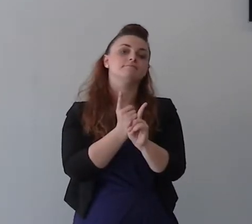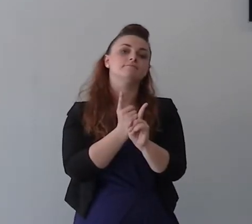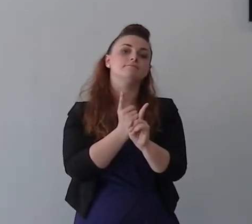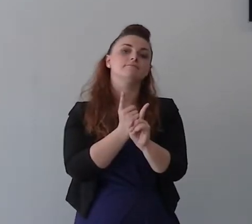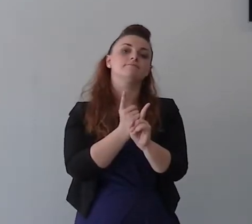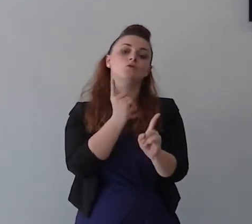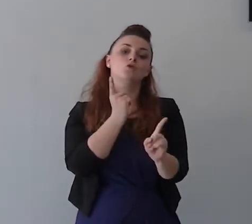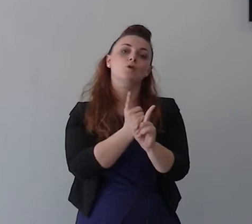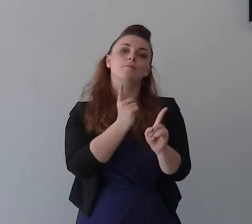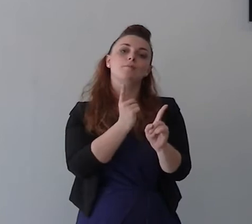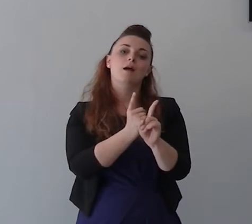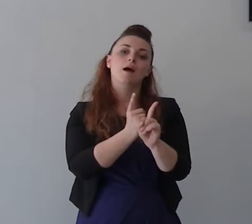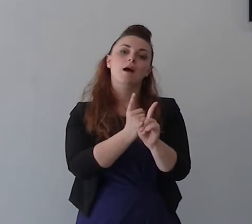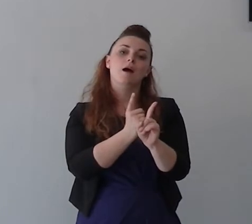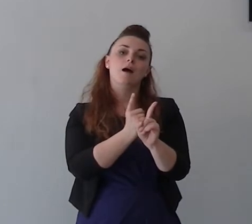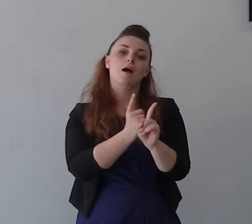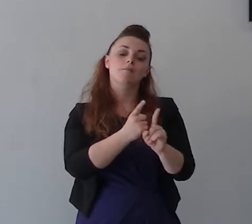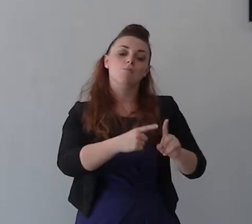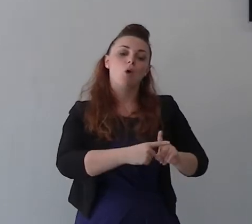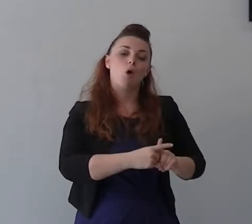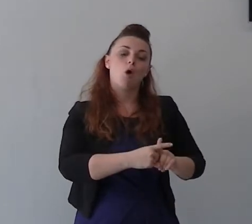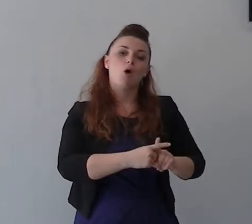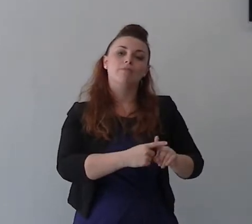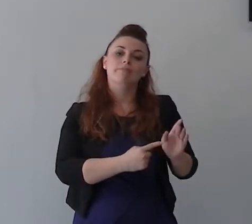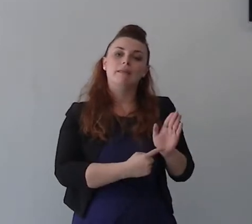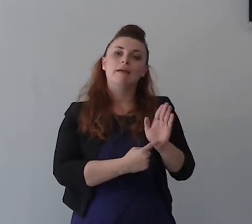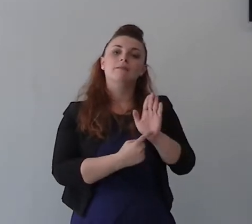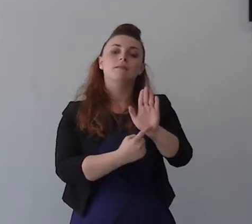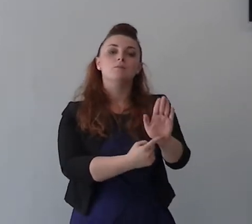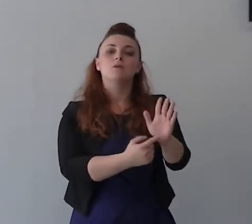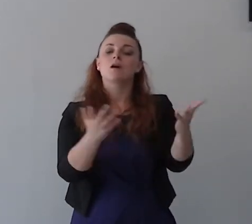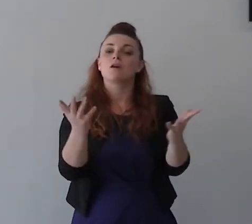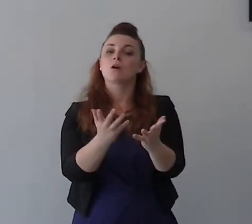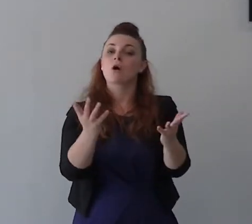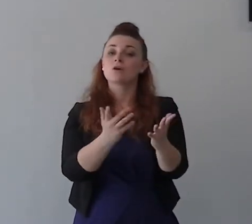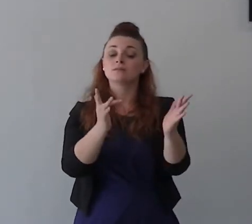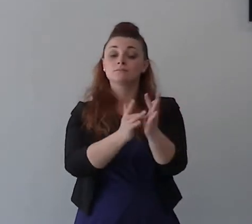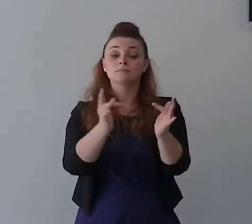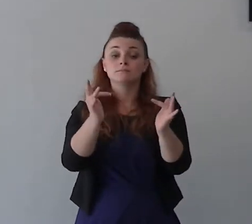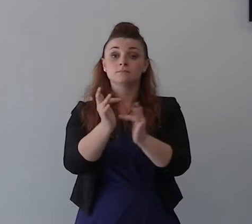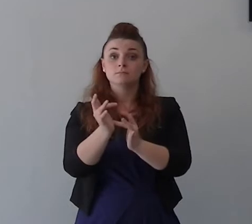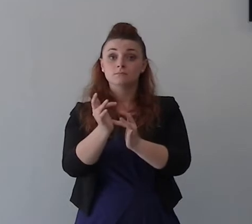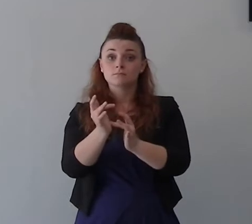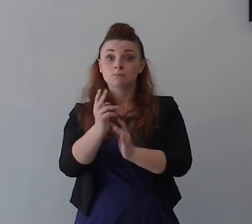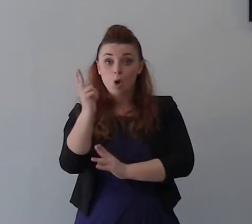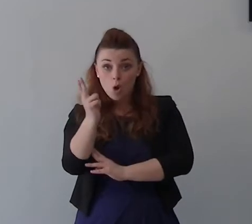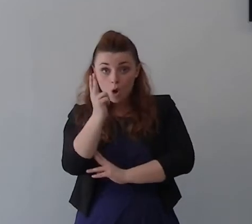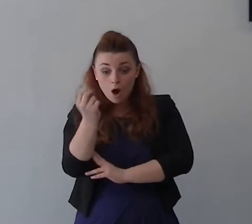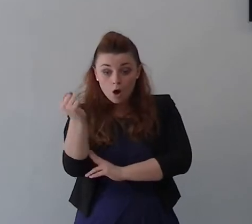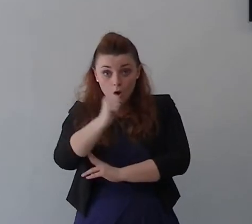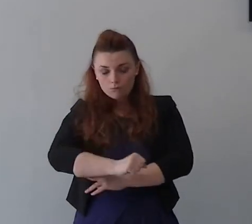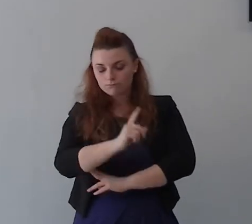dobbiamo testimoniare di Cristo risorto. Oggi è Pasqua, noi dobbiamo testimoniare della tomba vuota, ma